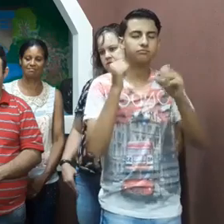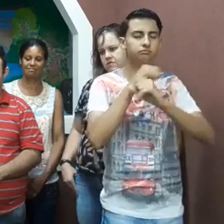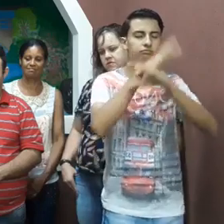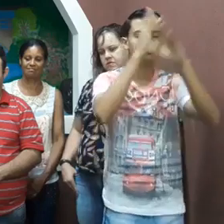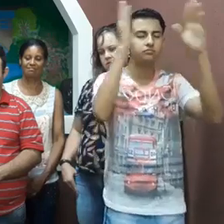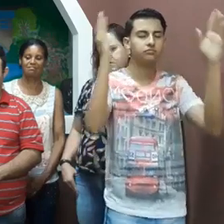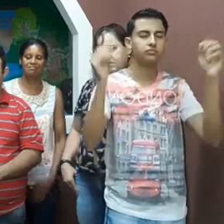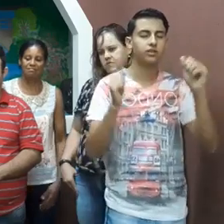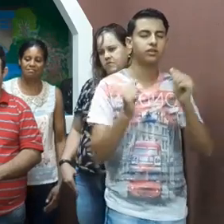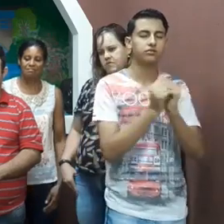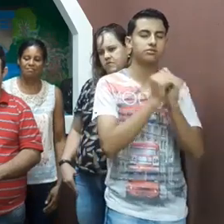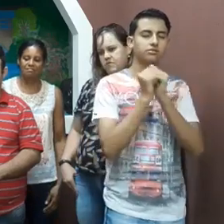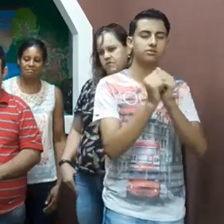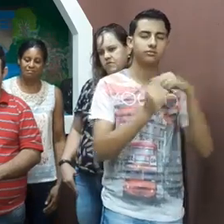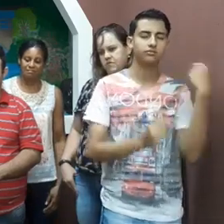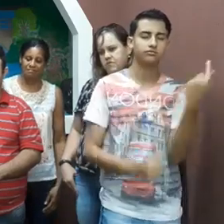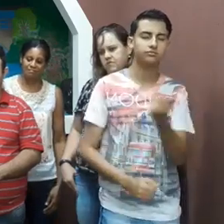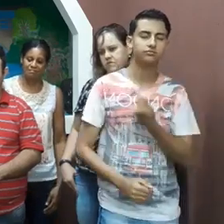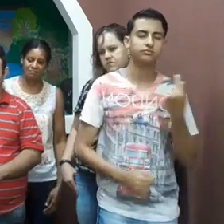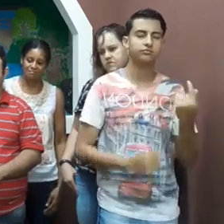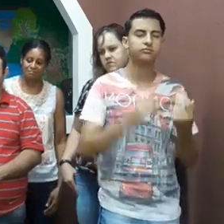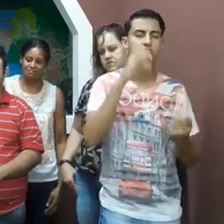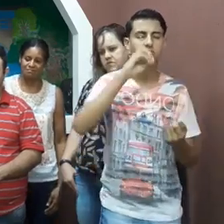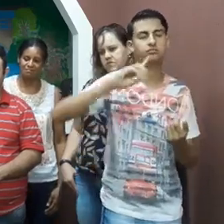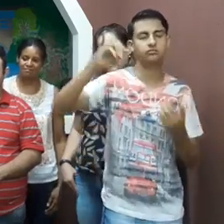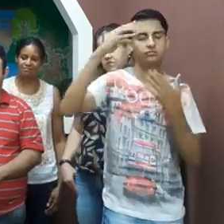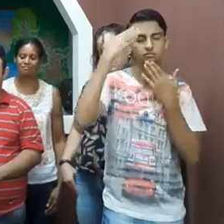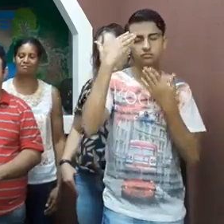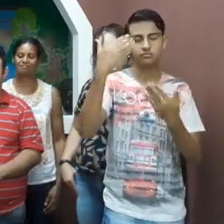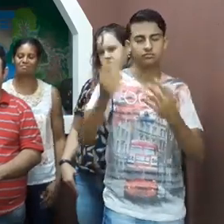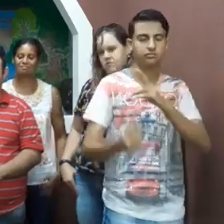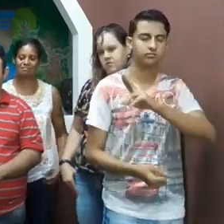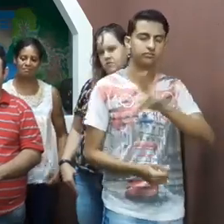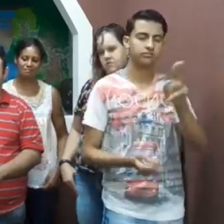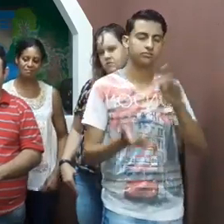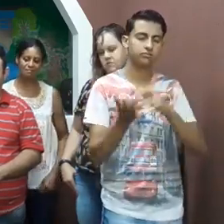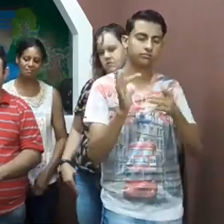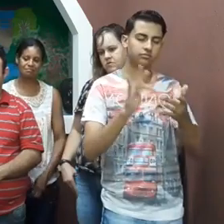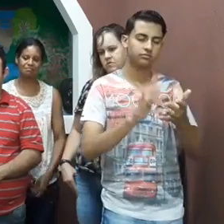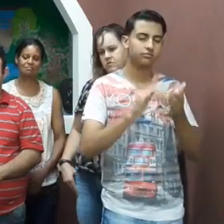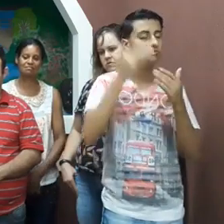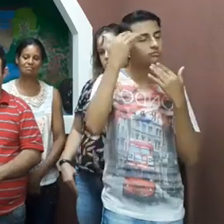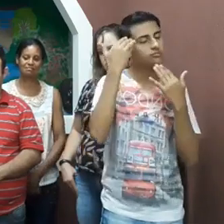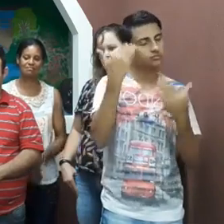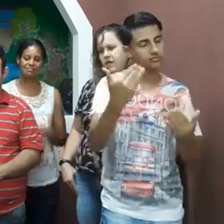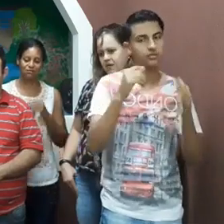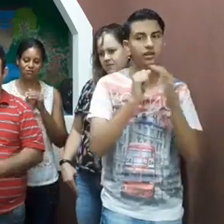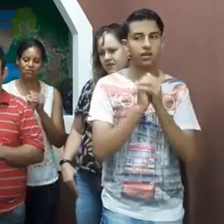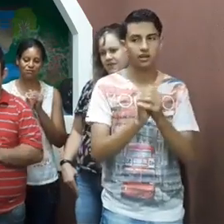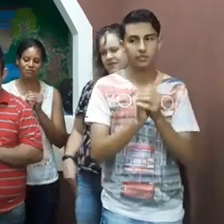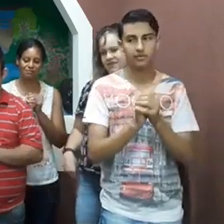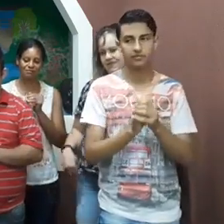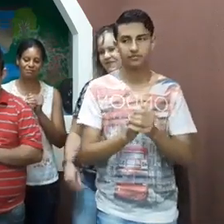glorificar junto conosco, ó Pai. Deus, muito obrigado. Em nome de Jesus que agradeço. Amém. Amém.